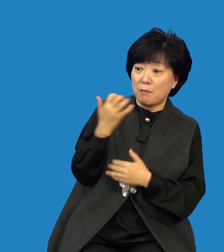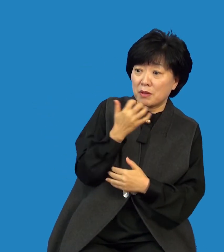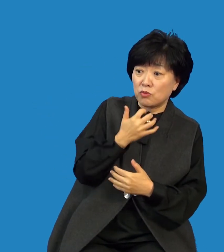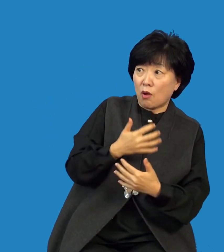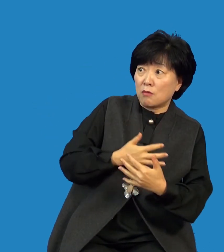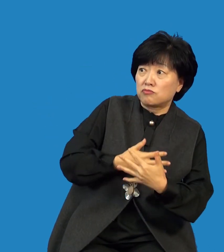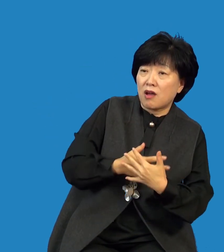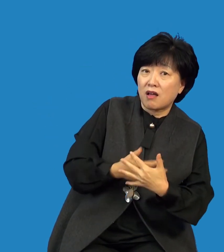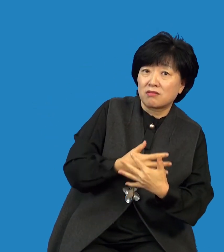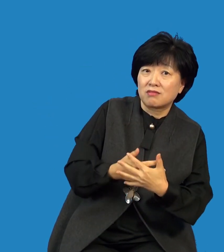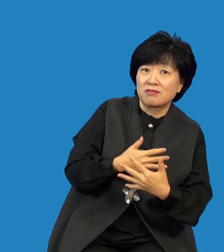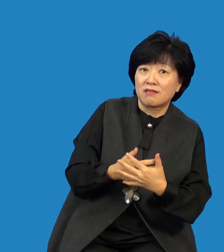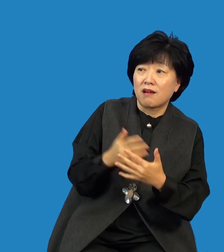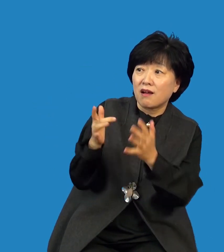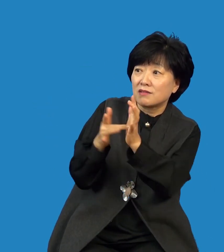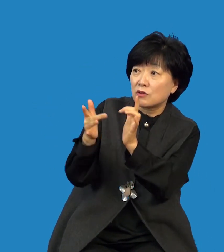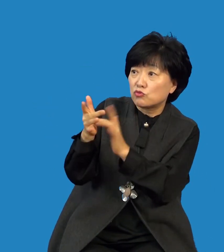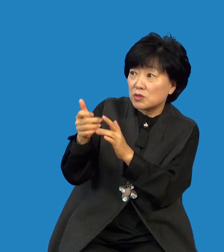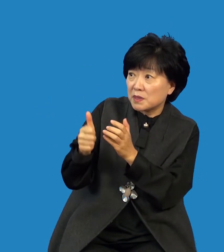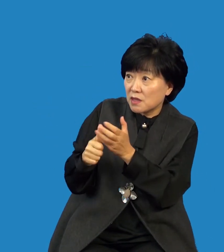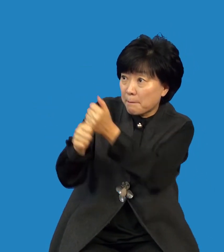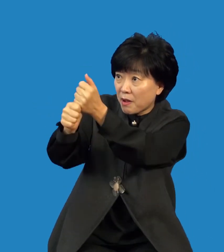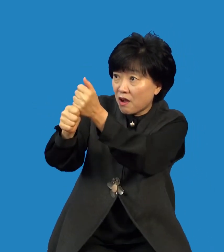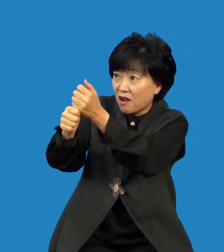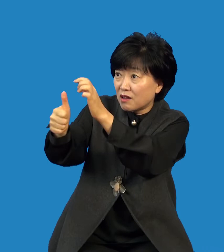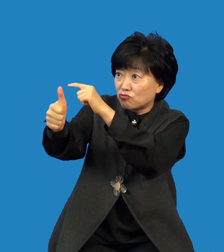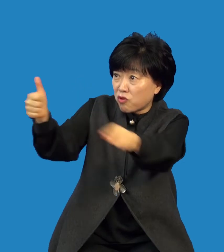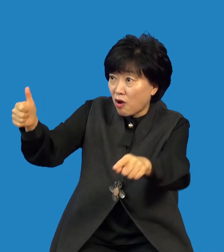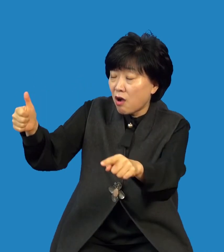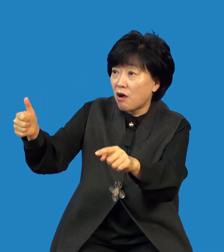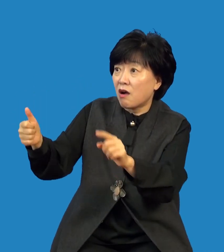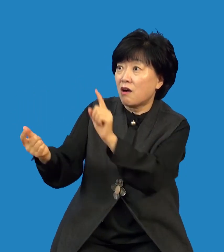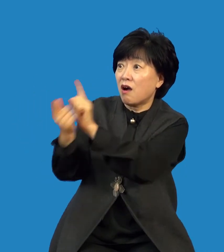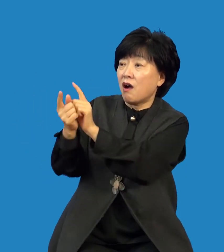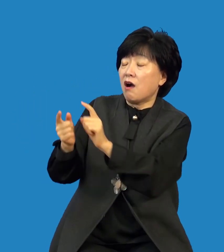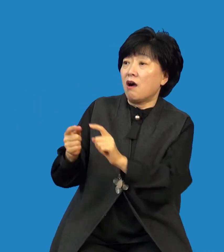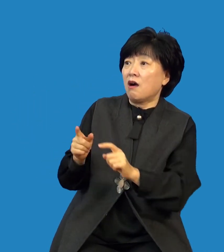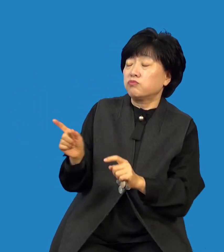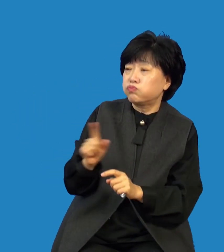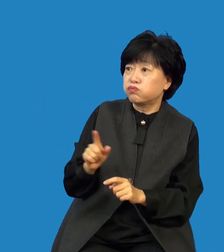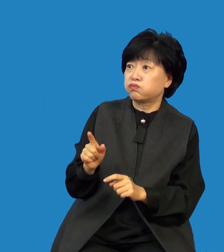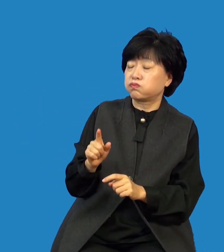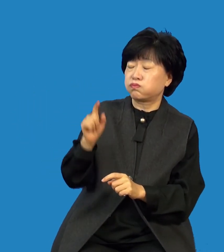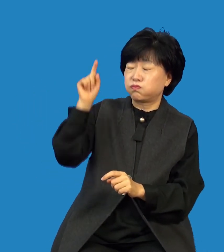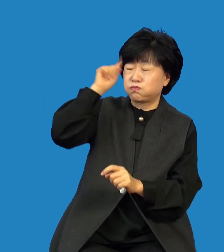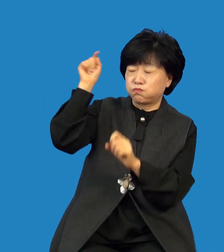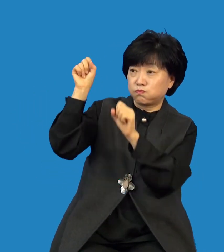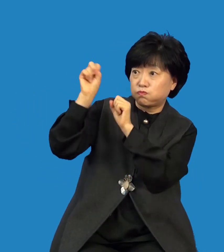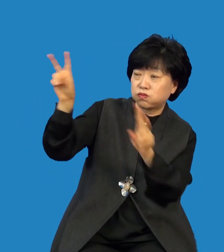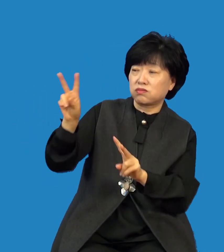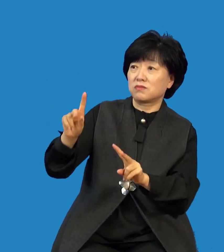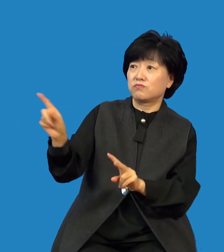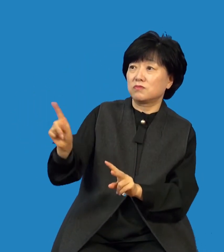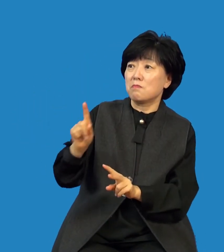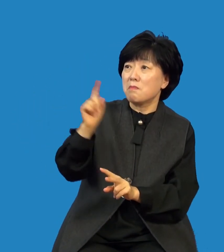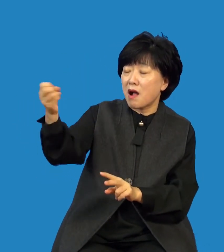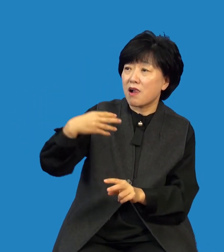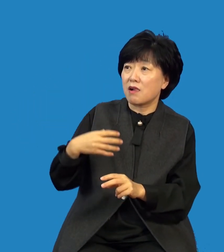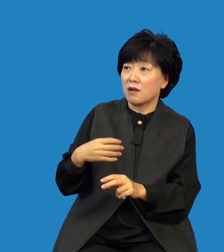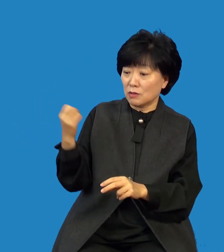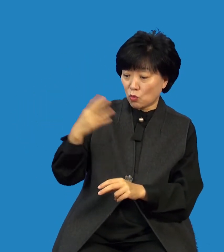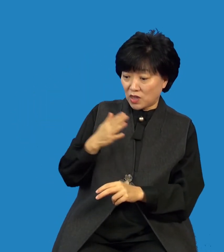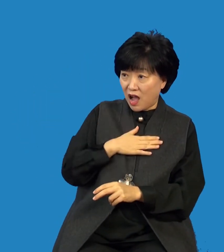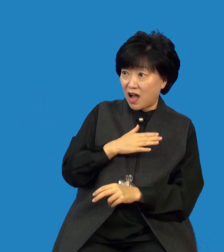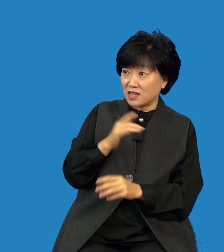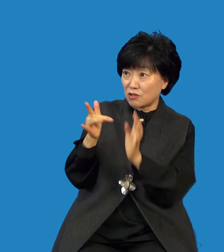불안해하고 있었습니다. 일단 예수님이 죽으실 거라고 하는 말씀을 했기 때문에 이건 도대체 무슨 청천벽력 같은 소리냐, 그리고 자기가 또 예수님 부인할 거라고